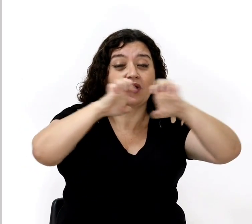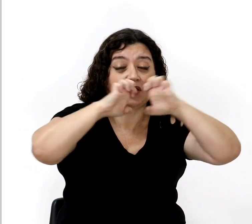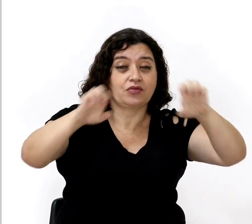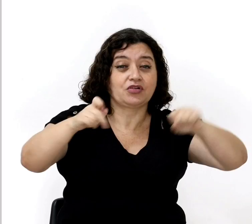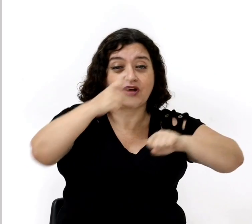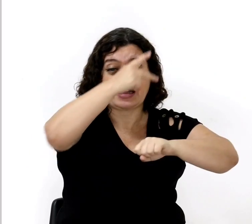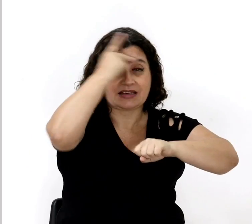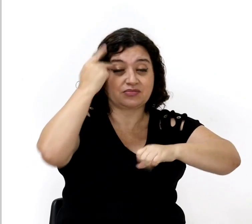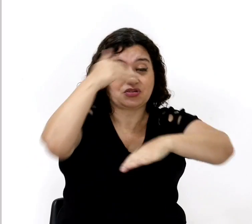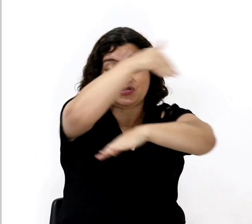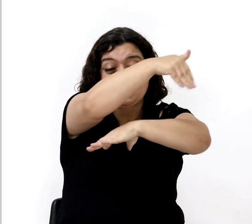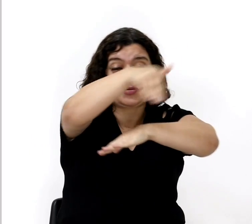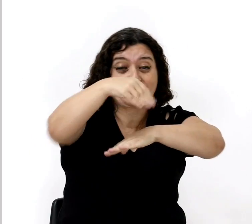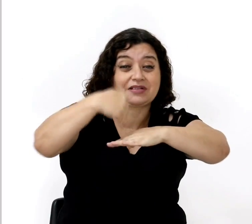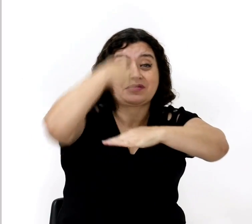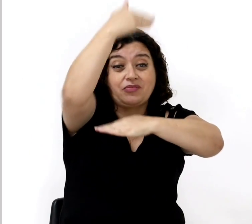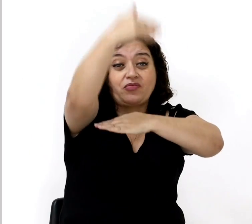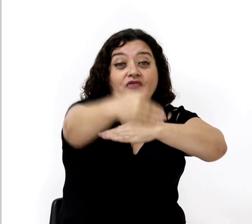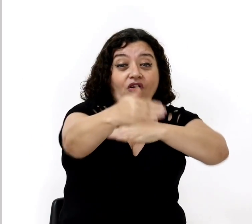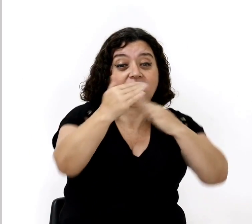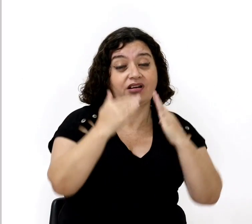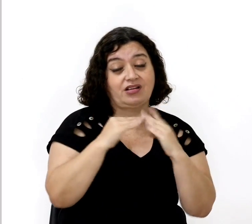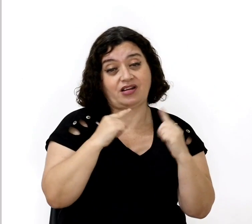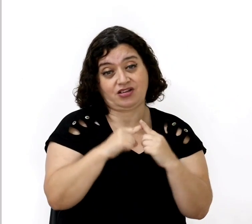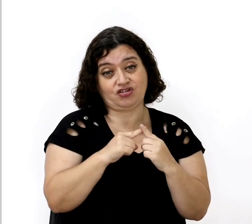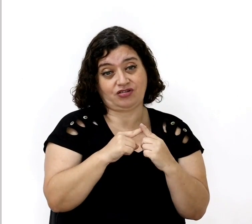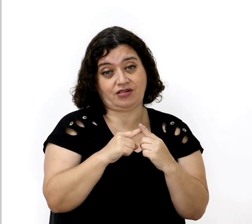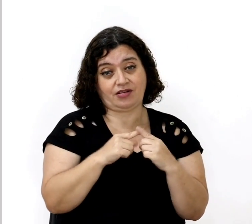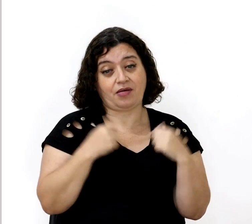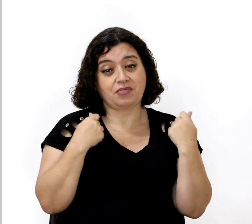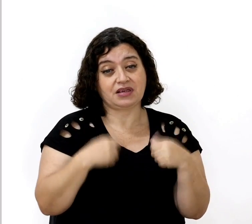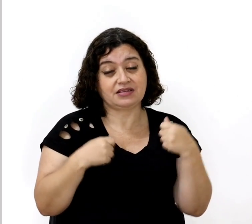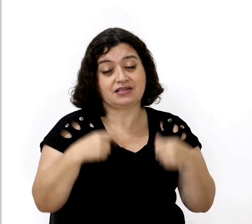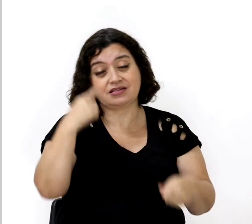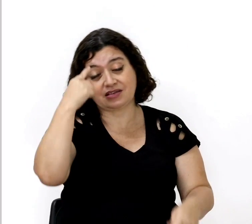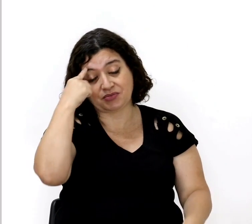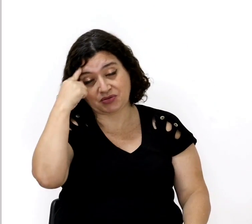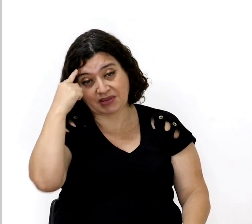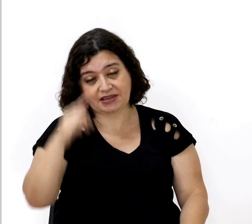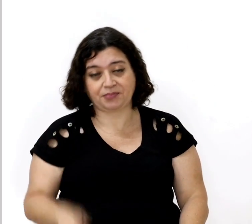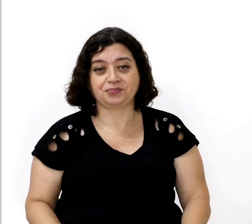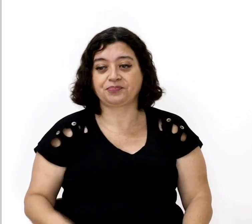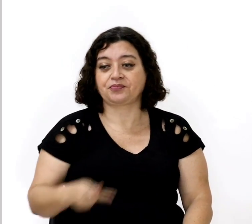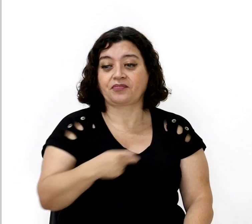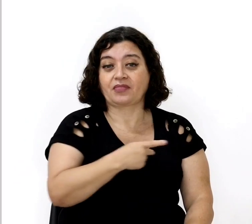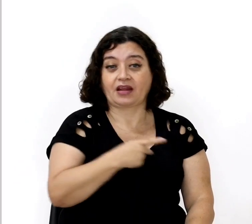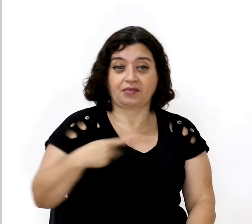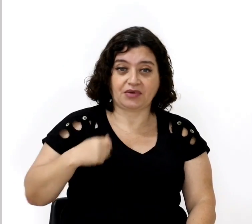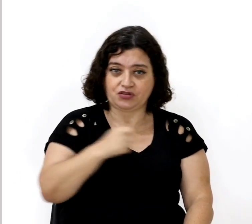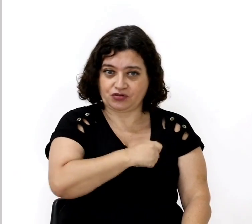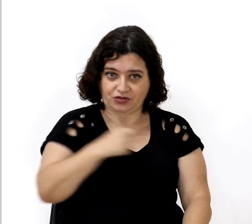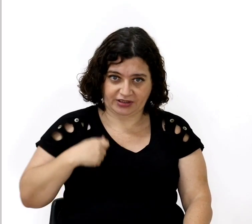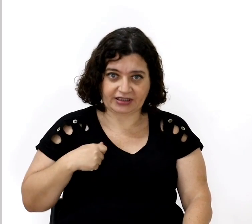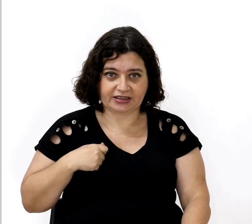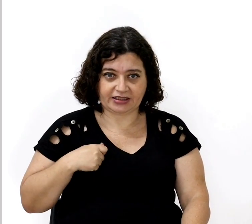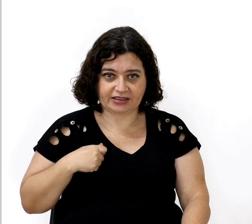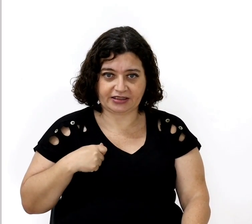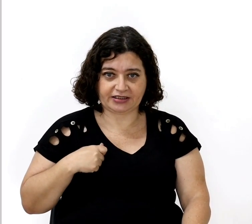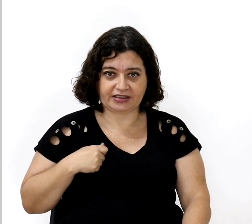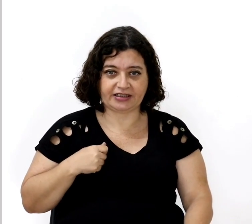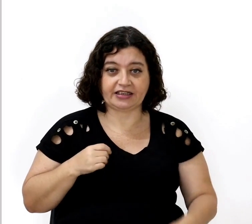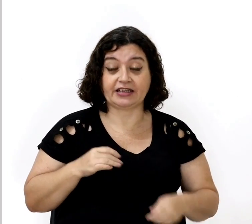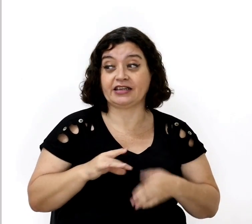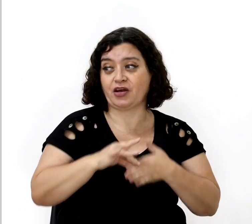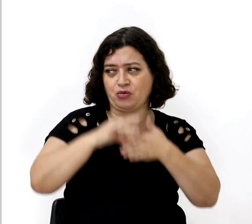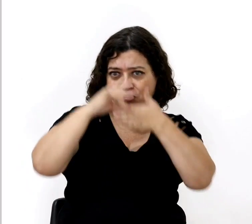evangelho aos que estão fora da igreja, uma reflexão que a gente precisa fazer aqui, né? O pastor Alan, como ele é o pastor titular da igreja de Vila